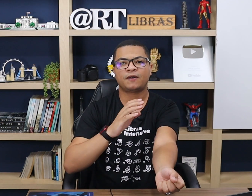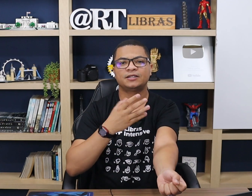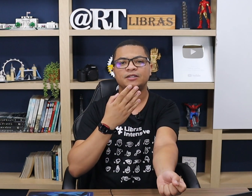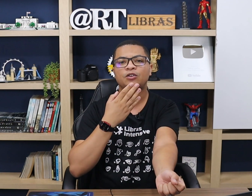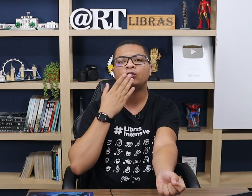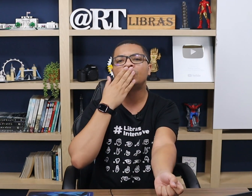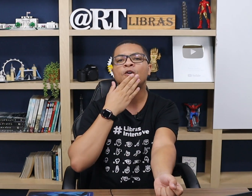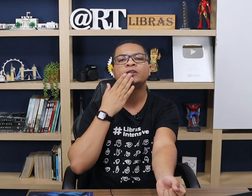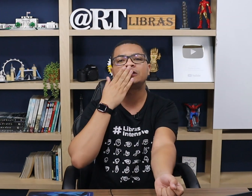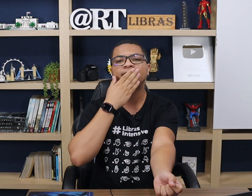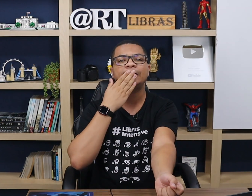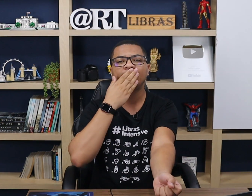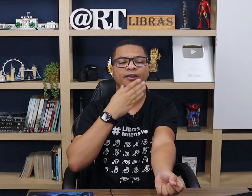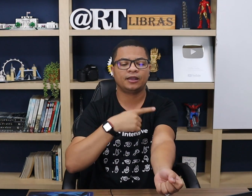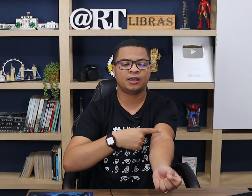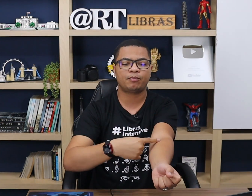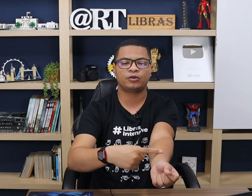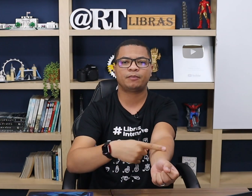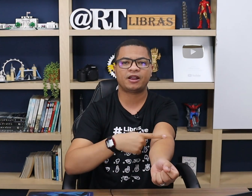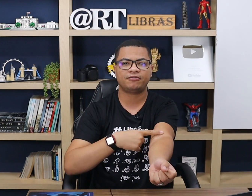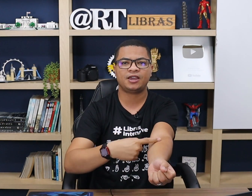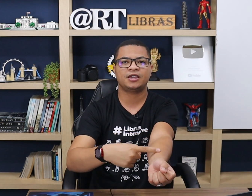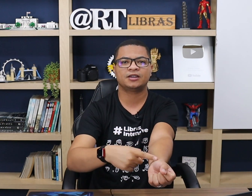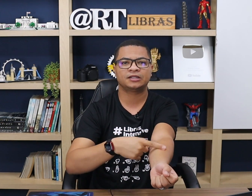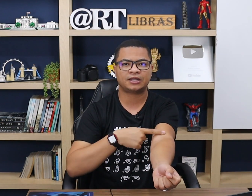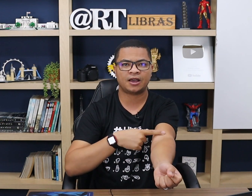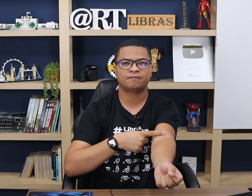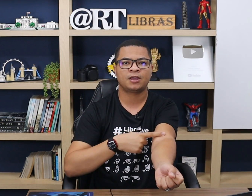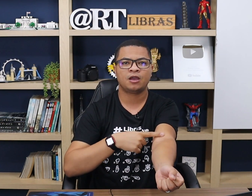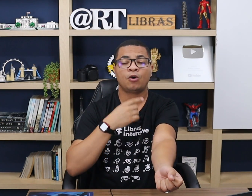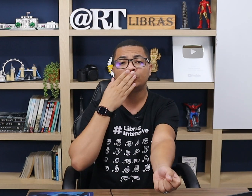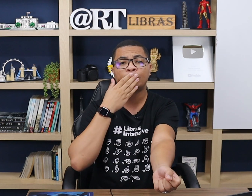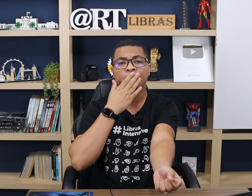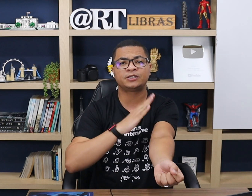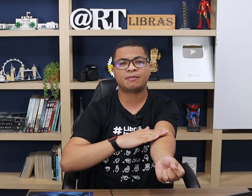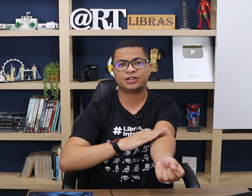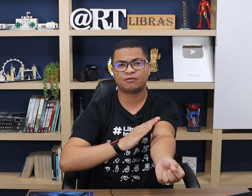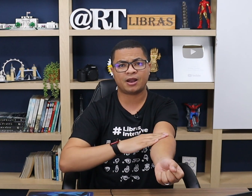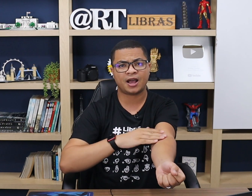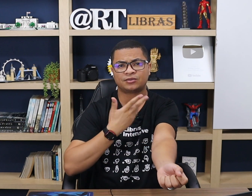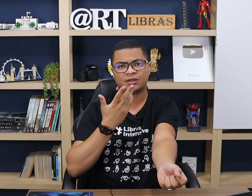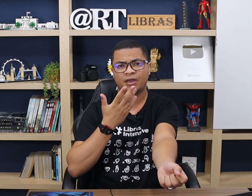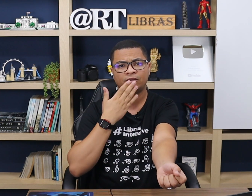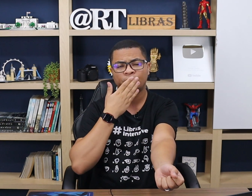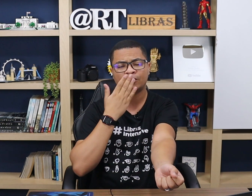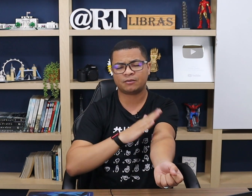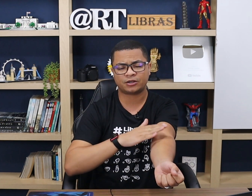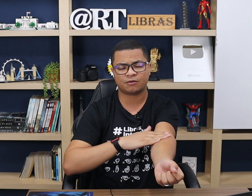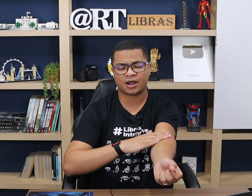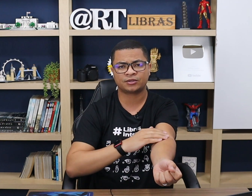fazem assim ó doce e aponta para veia tá ou doce bate no braço também doce bate no braço